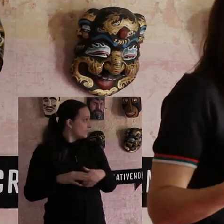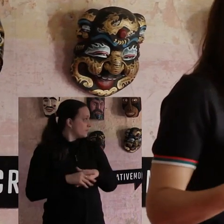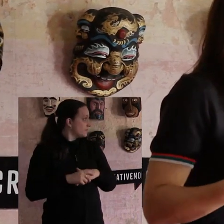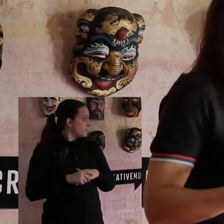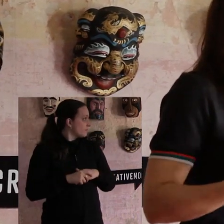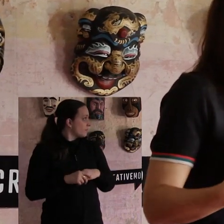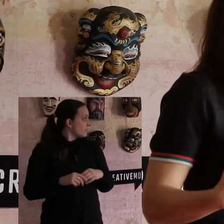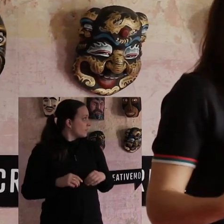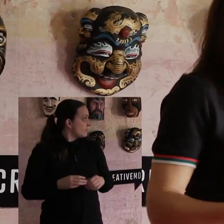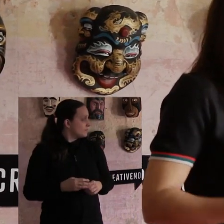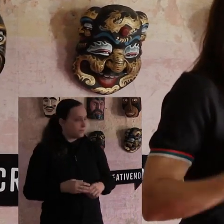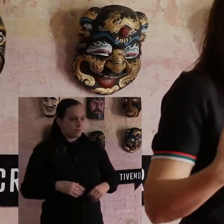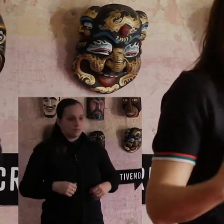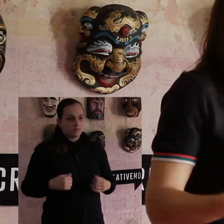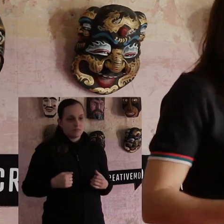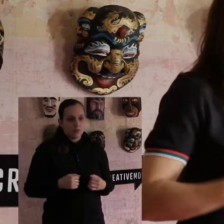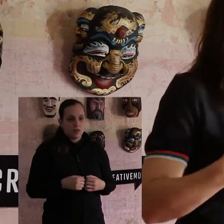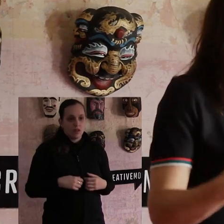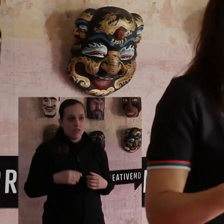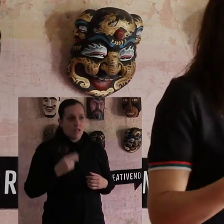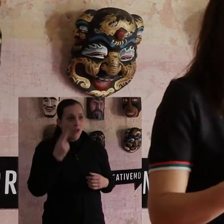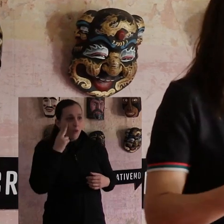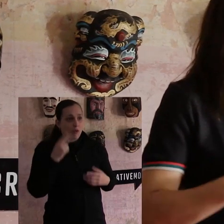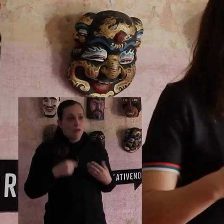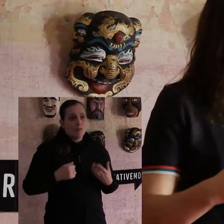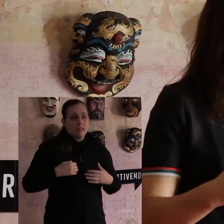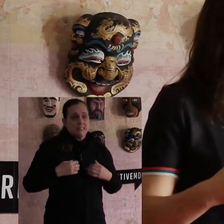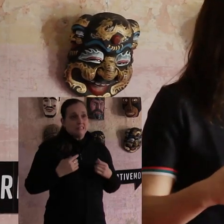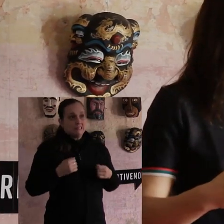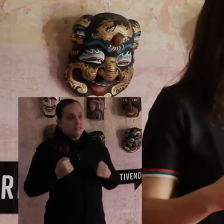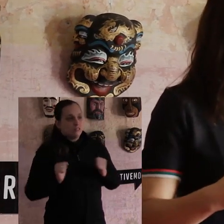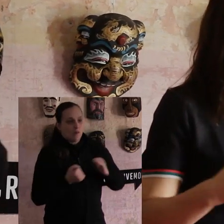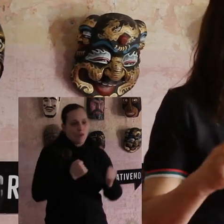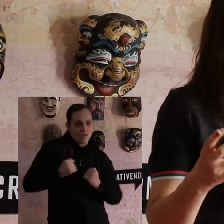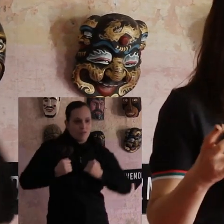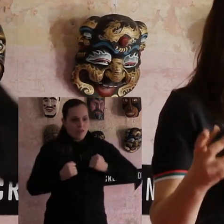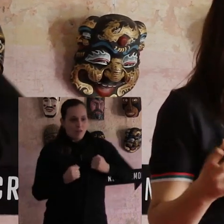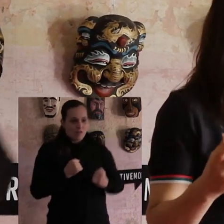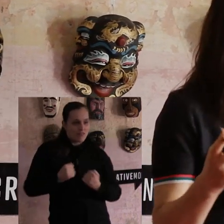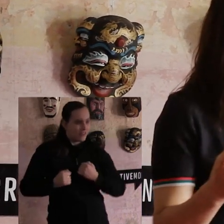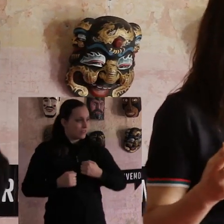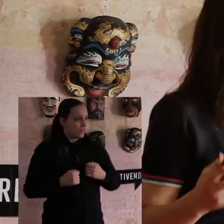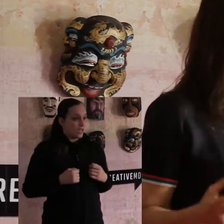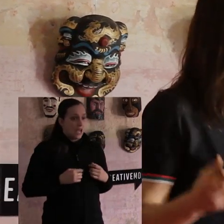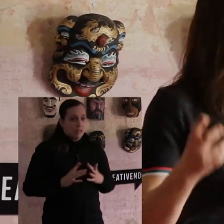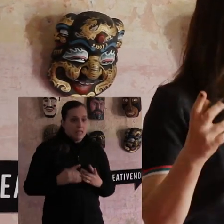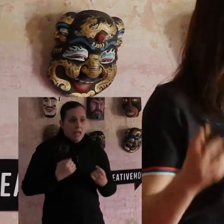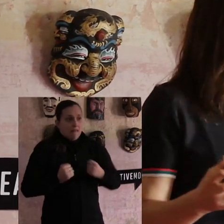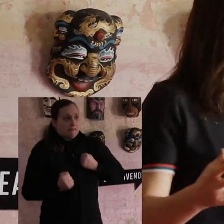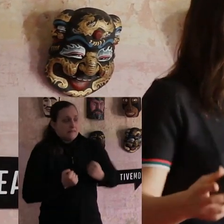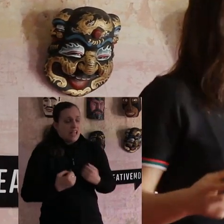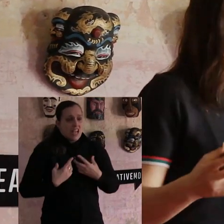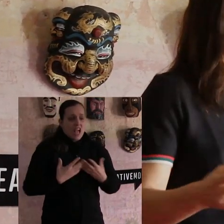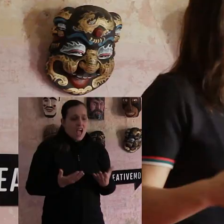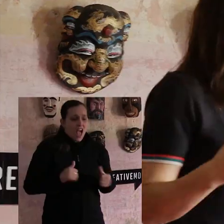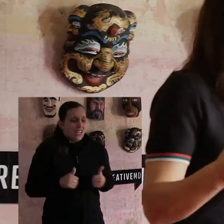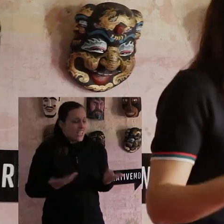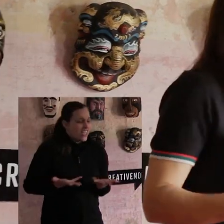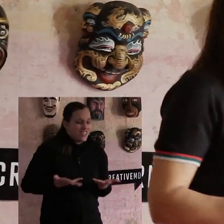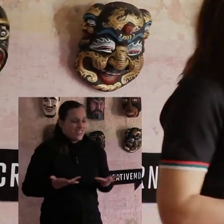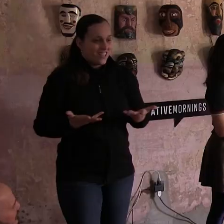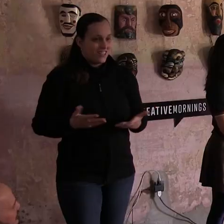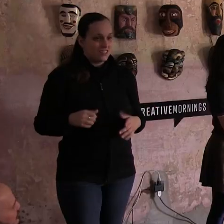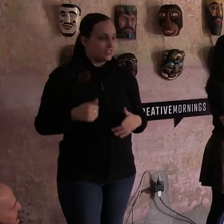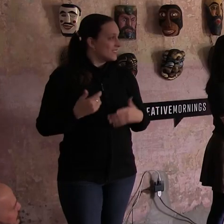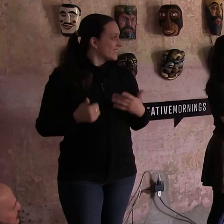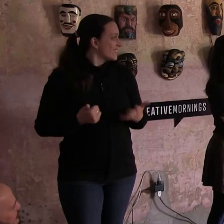cuando es movimiento. Y en los procesos en general hay un momento que es, ay, ¿qué estoy haciendo? No sé. Bueno, es